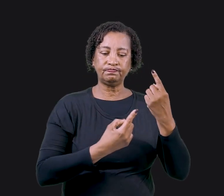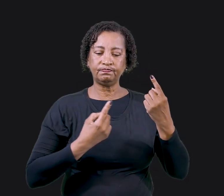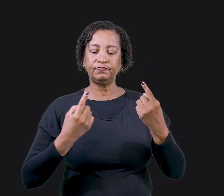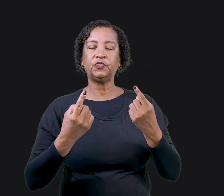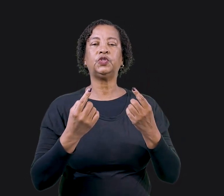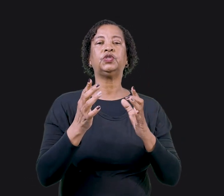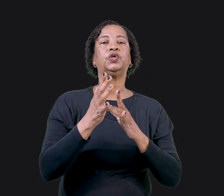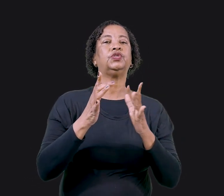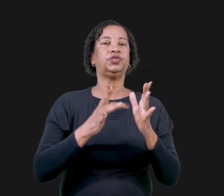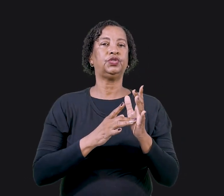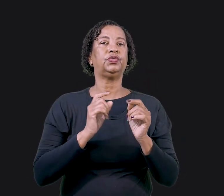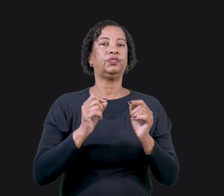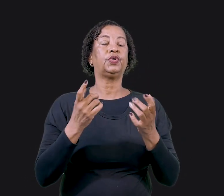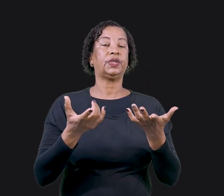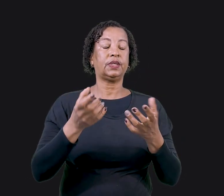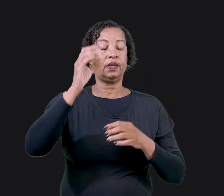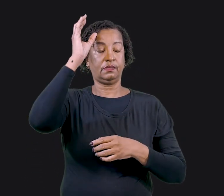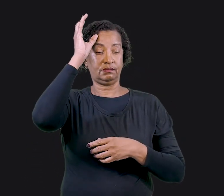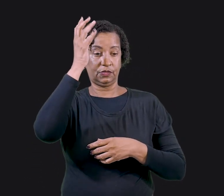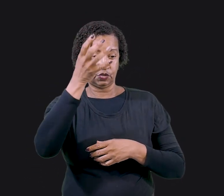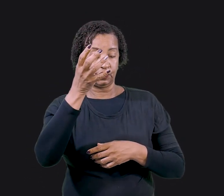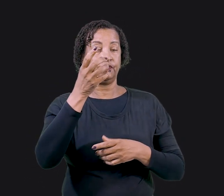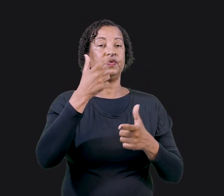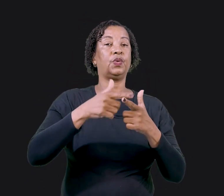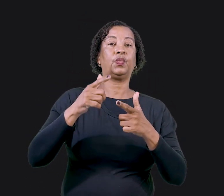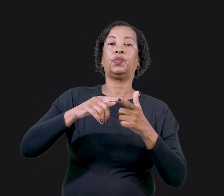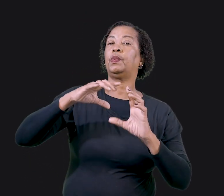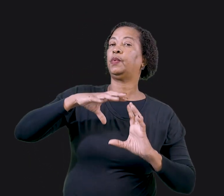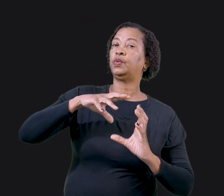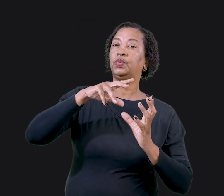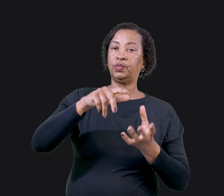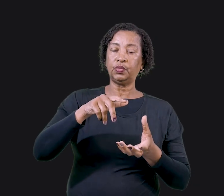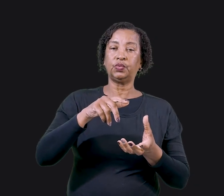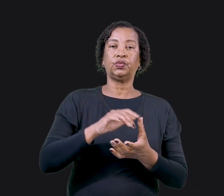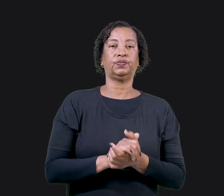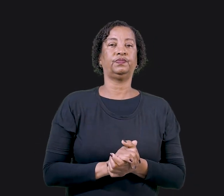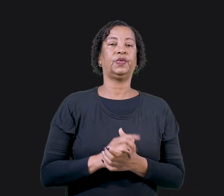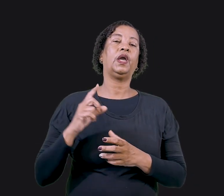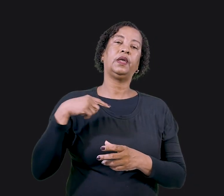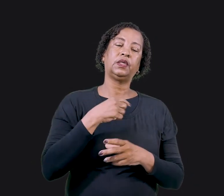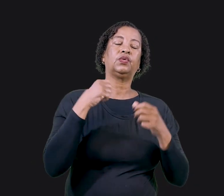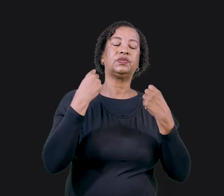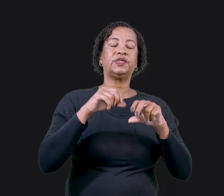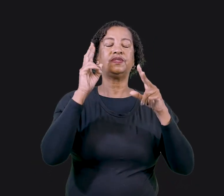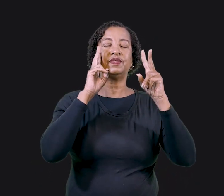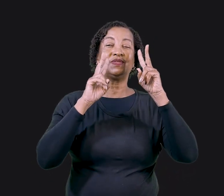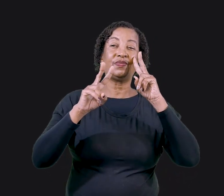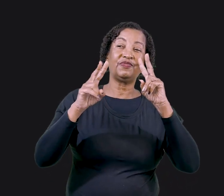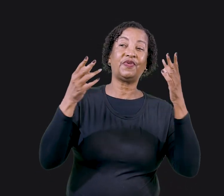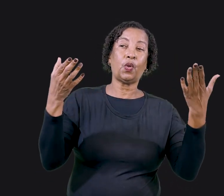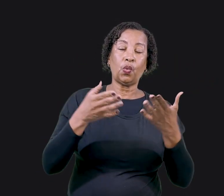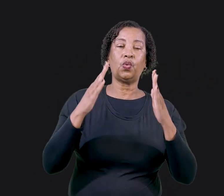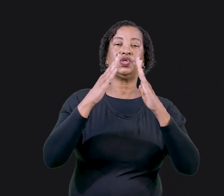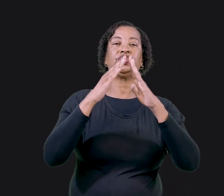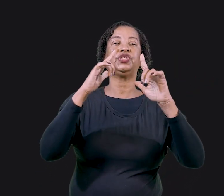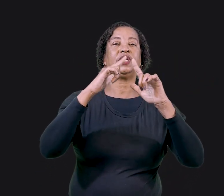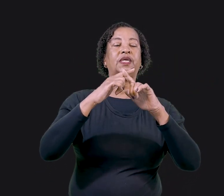sua resposta para os problemas deste mundo. É assim que devemos enxergar a igreja de Jesus Cristo hoje.